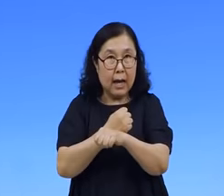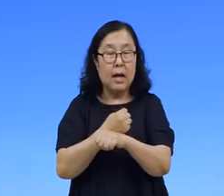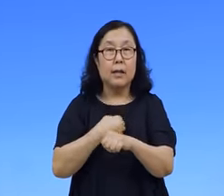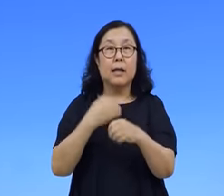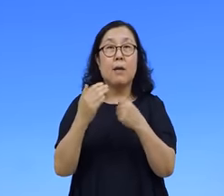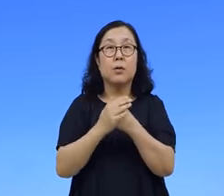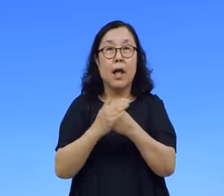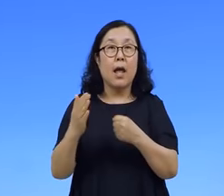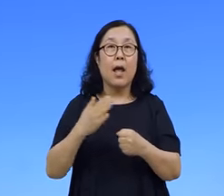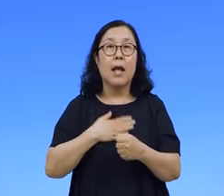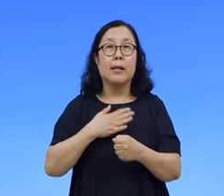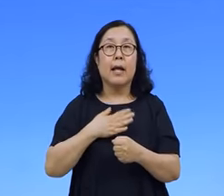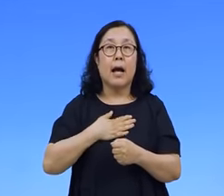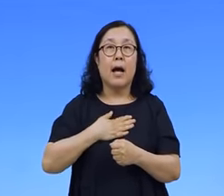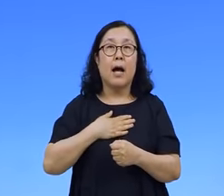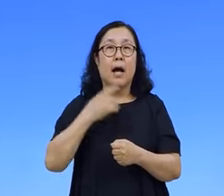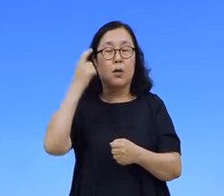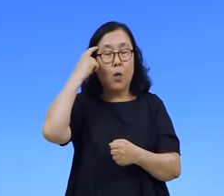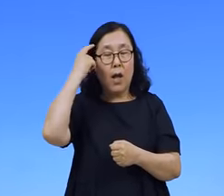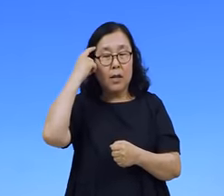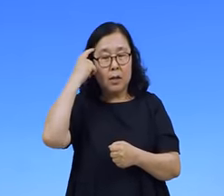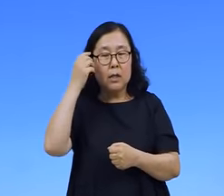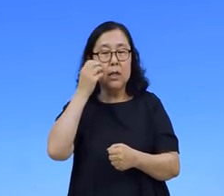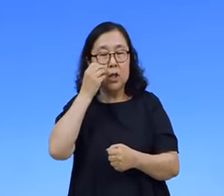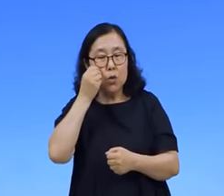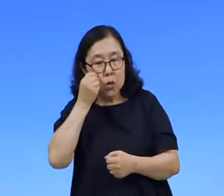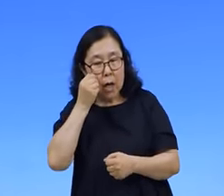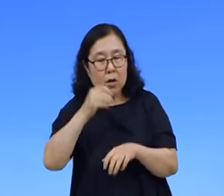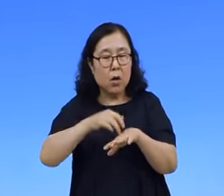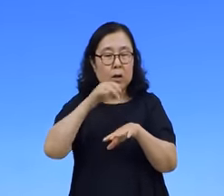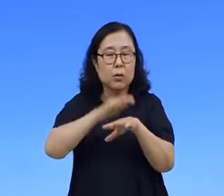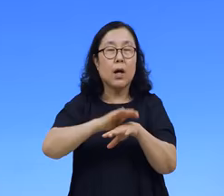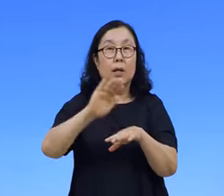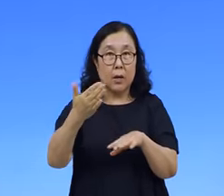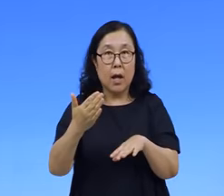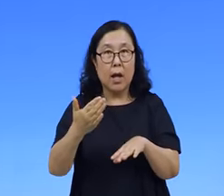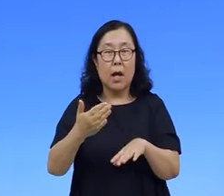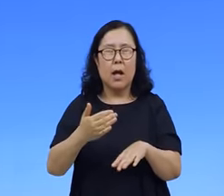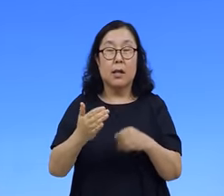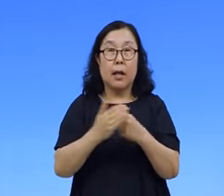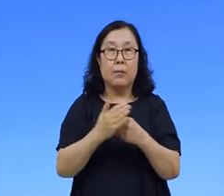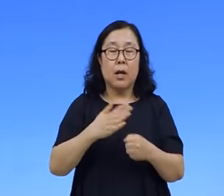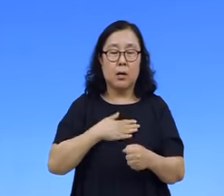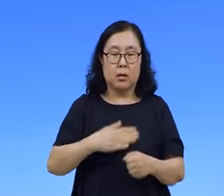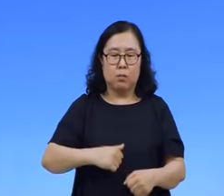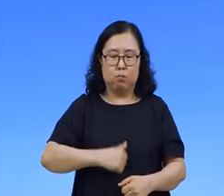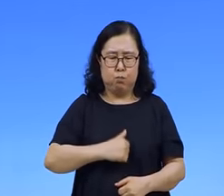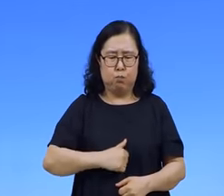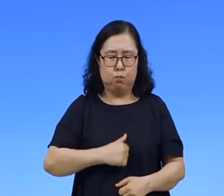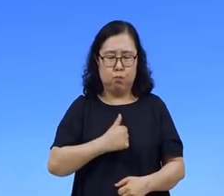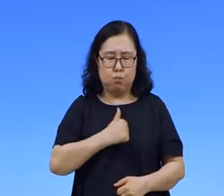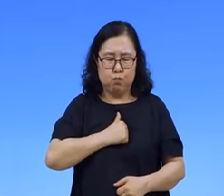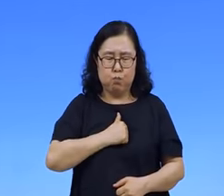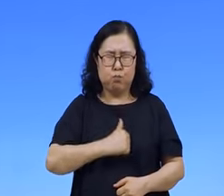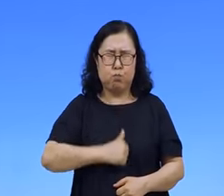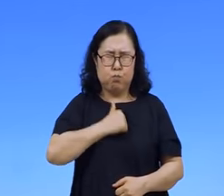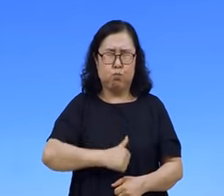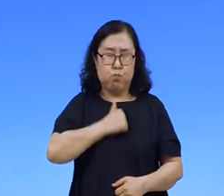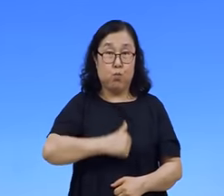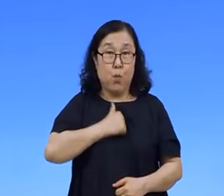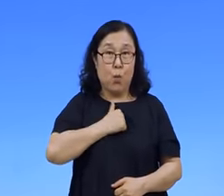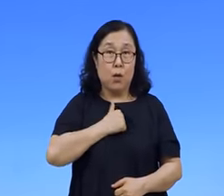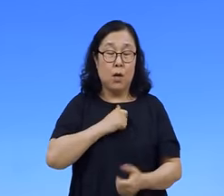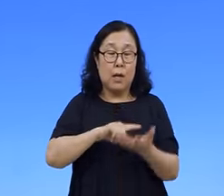그러니까 그 카타르시스 이론이라고 마음에 분노가 생기면 그거를 속으로 품지 말고 발산해야 된다는 거라고